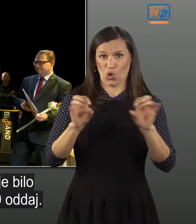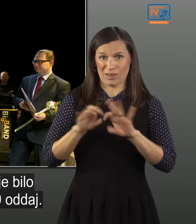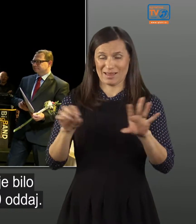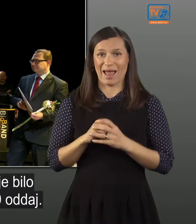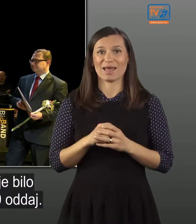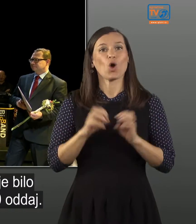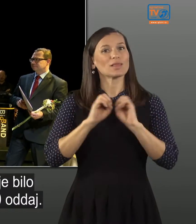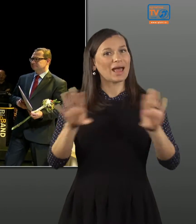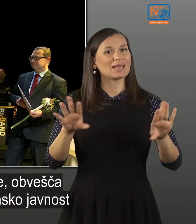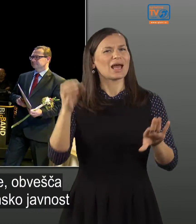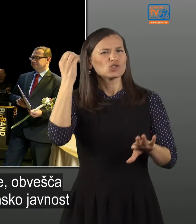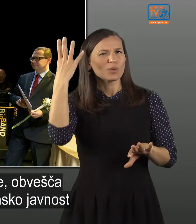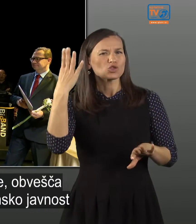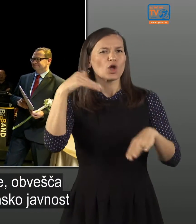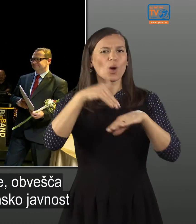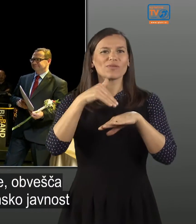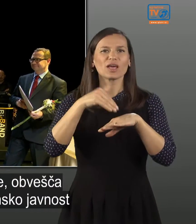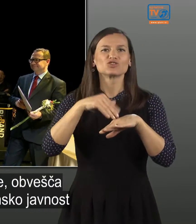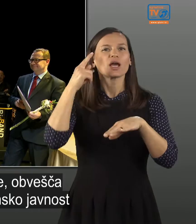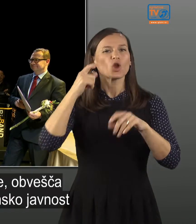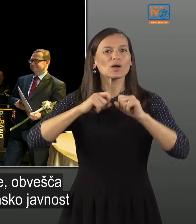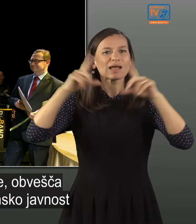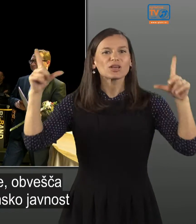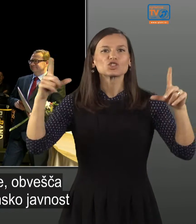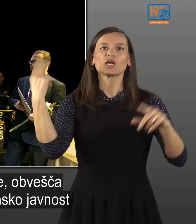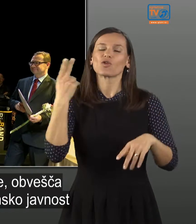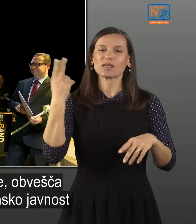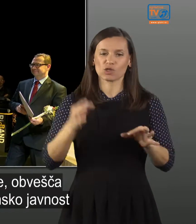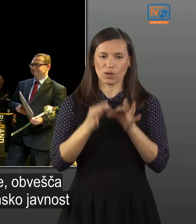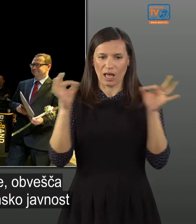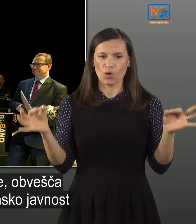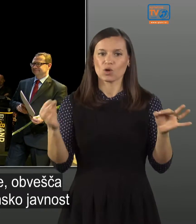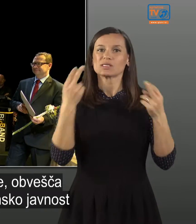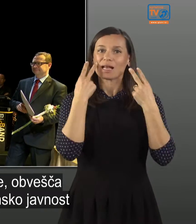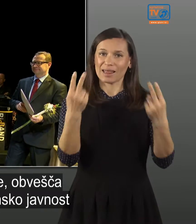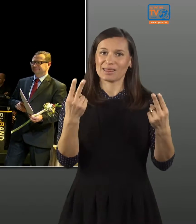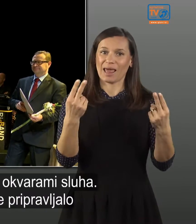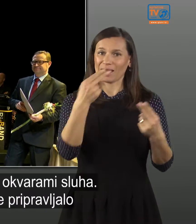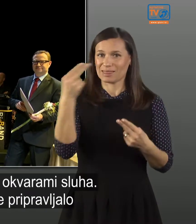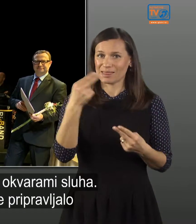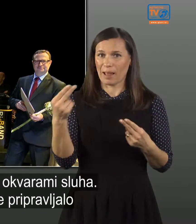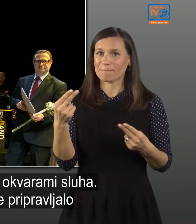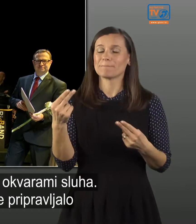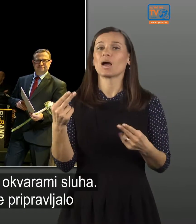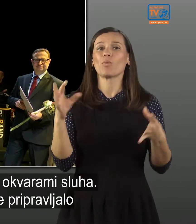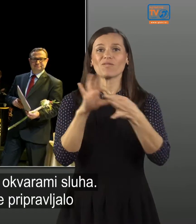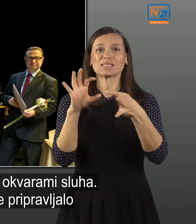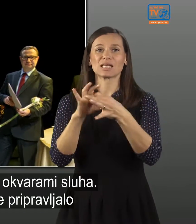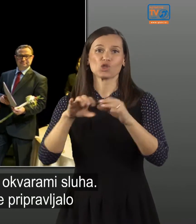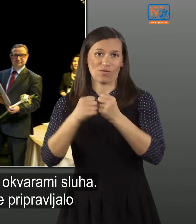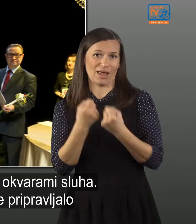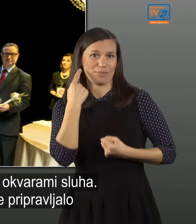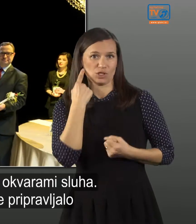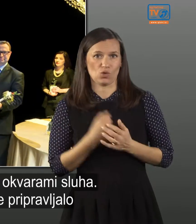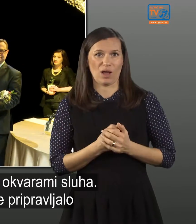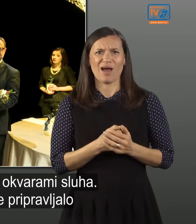700 oddaj. Oddaja izobražuje, obvešča in ozavešča slovensko javnost glede tem povezanih z